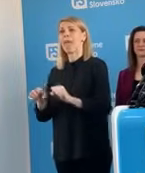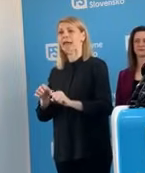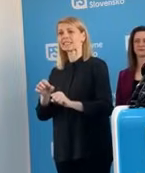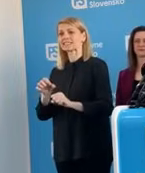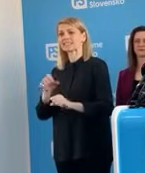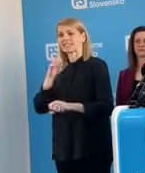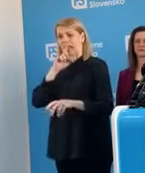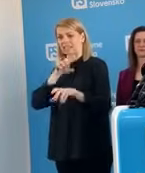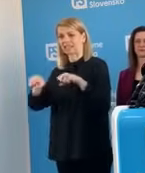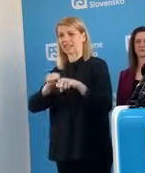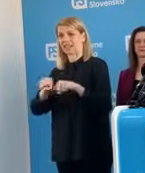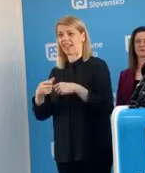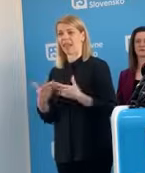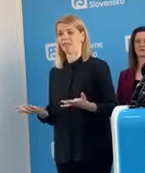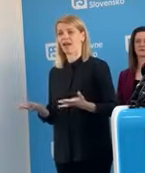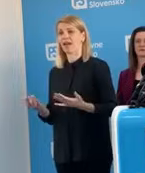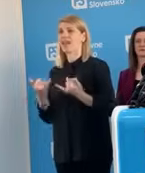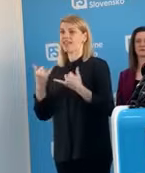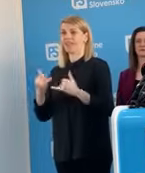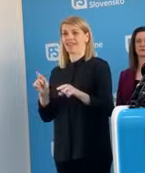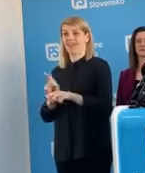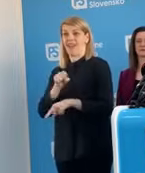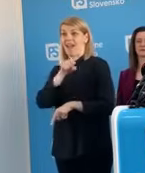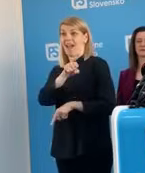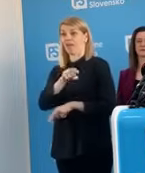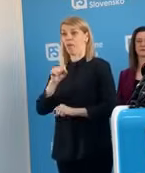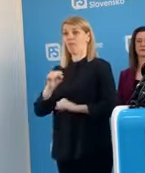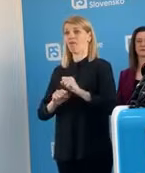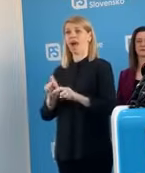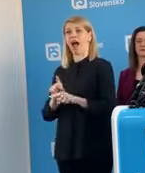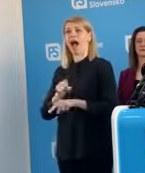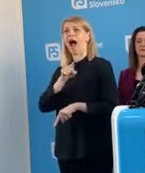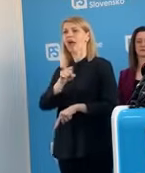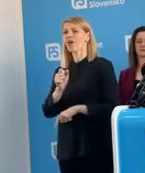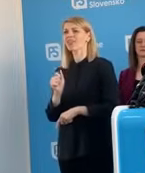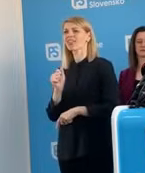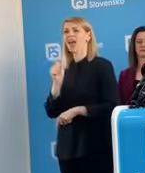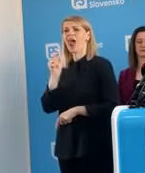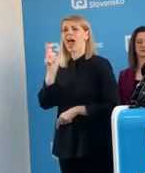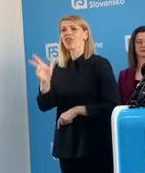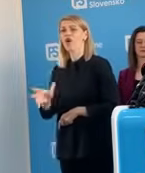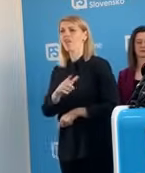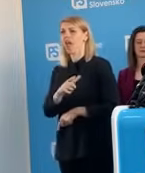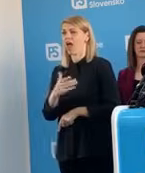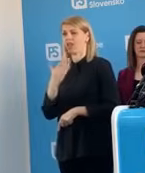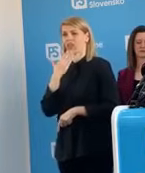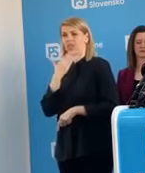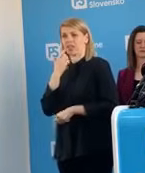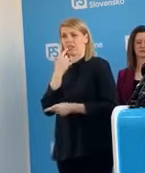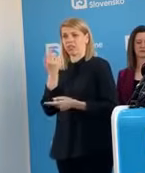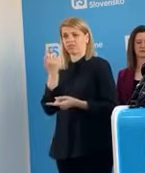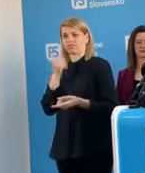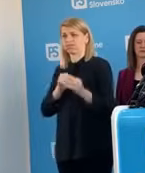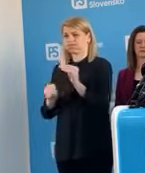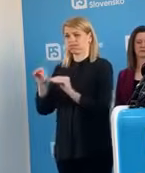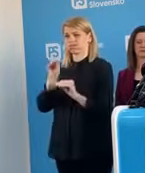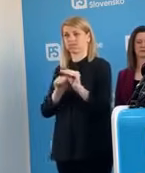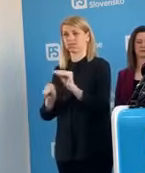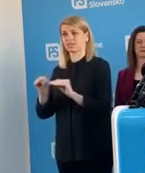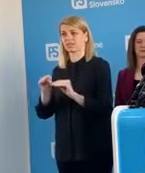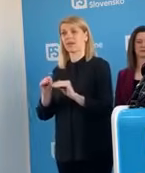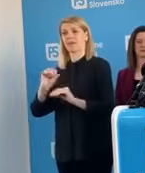tejto istej úrovni. Sledujeme telenovelu, že kto je za to vinný. V tej prvej časti telenovely